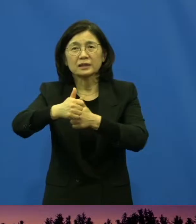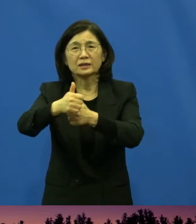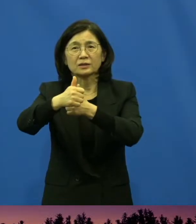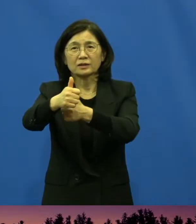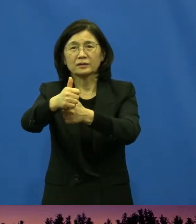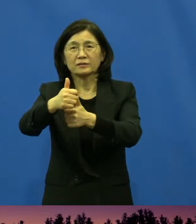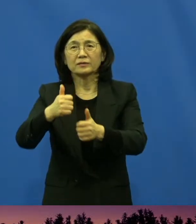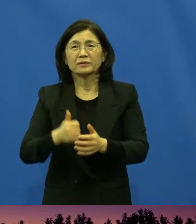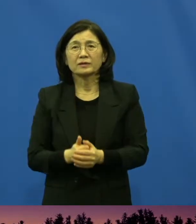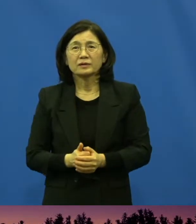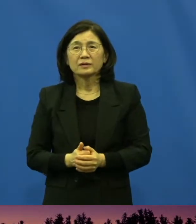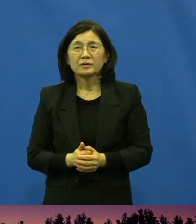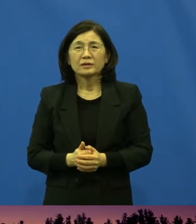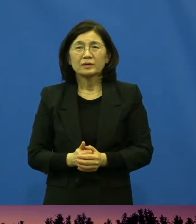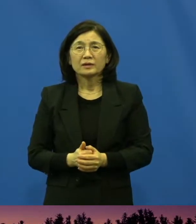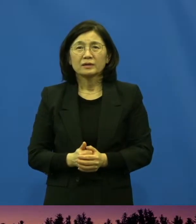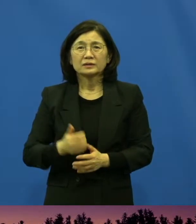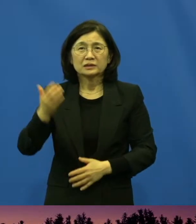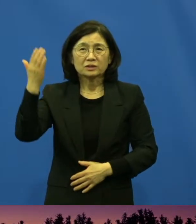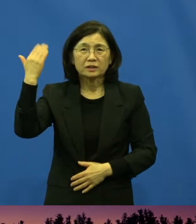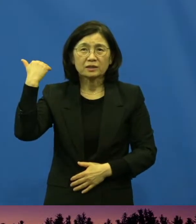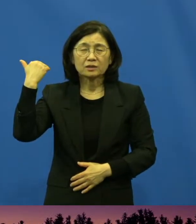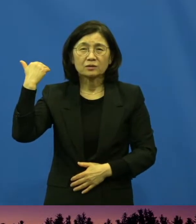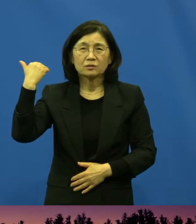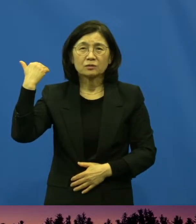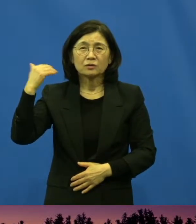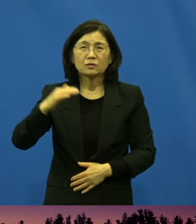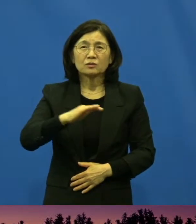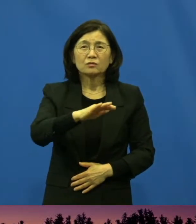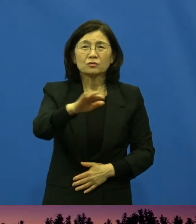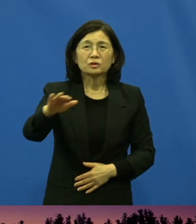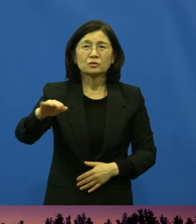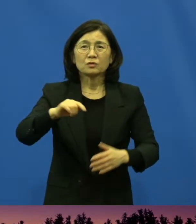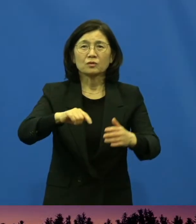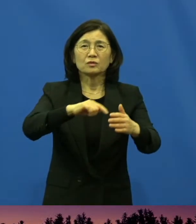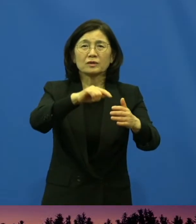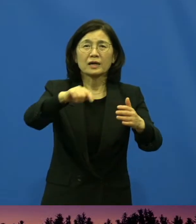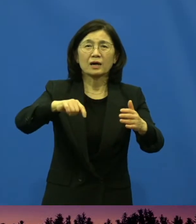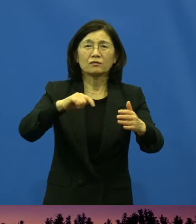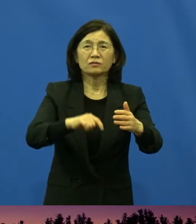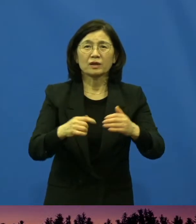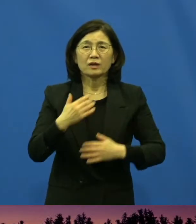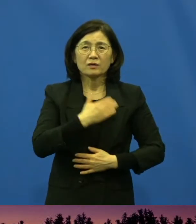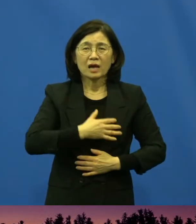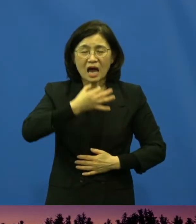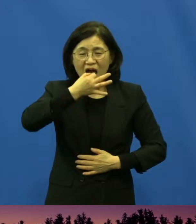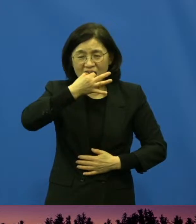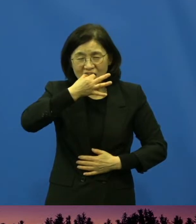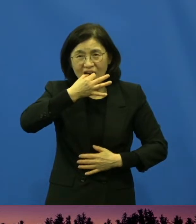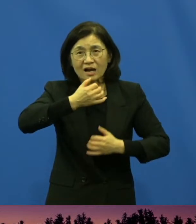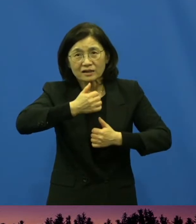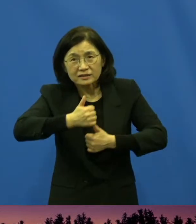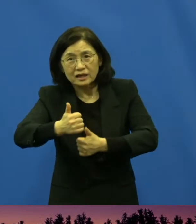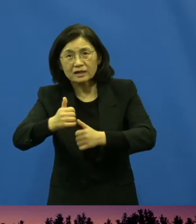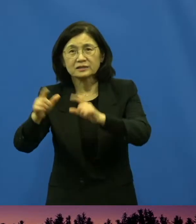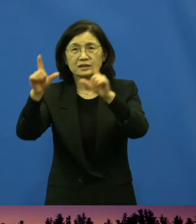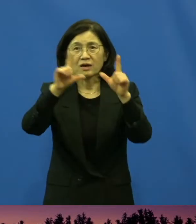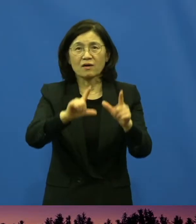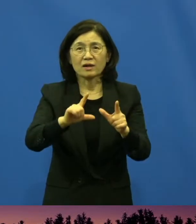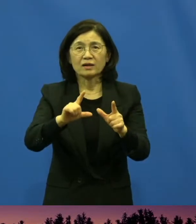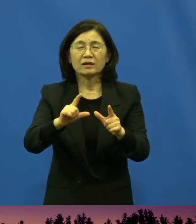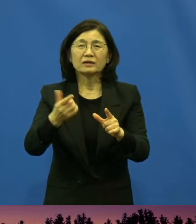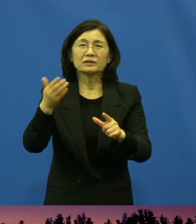영이라. 전에는 우리도 다 그 가운데서 우리의 육체의 욕심을 따라 지내며 육체와